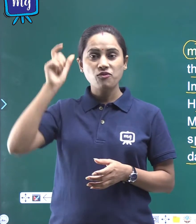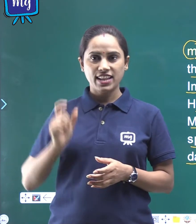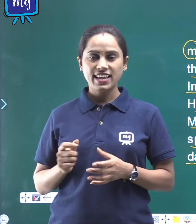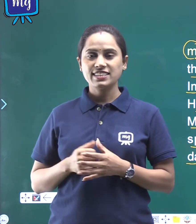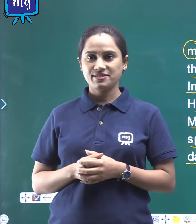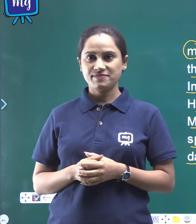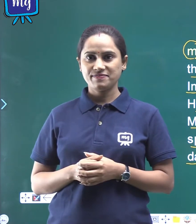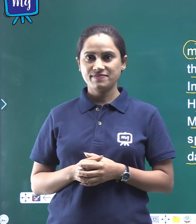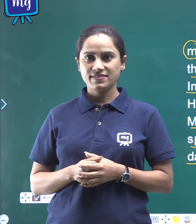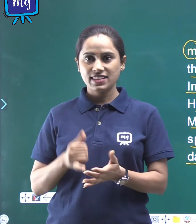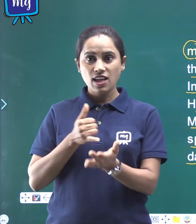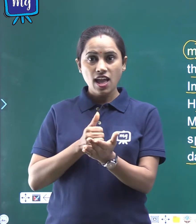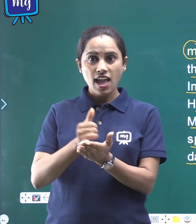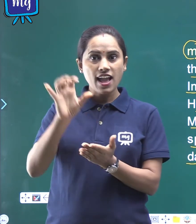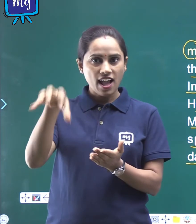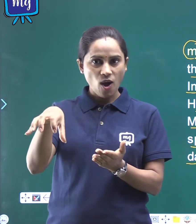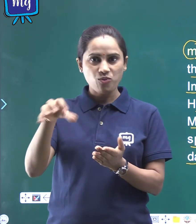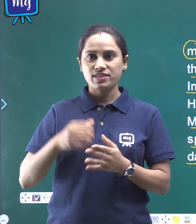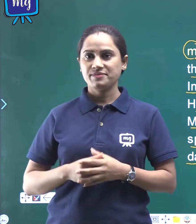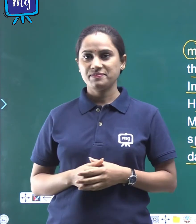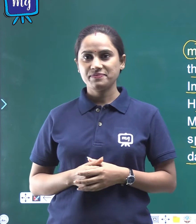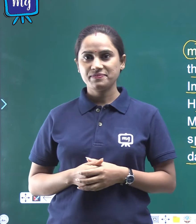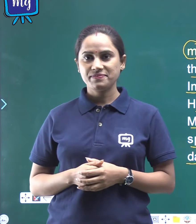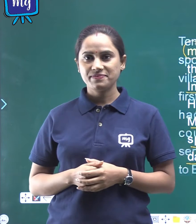village, गांव.